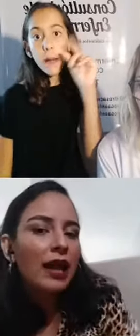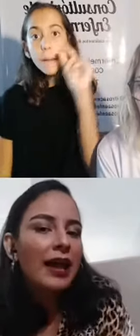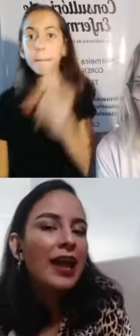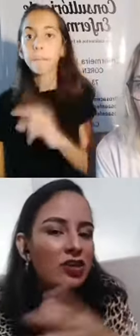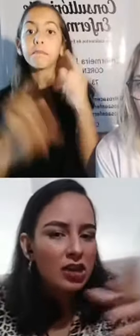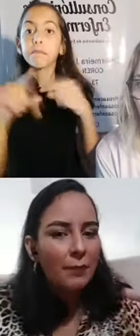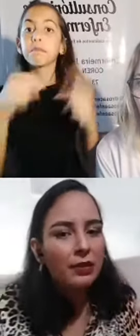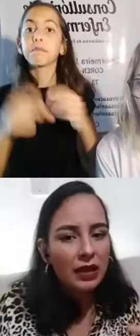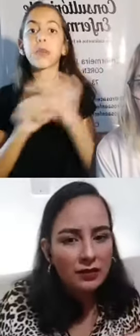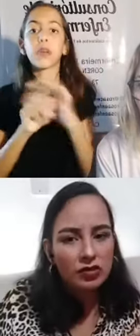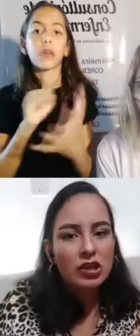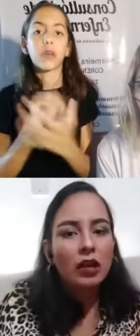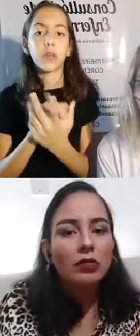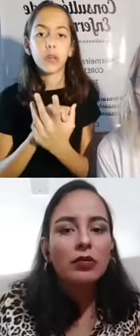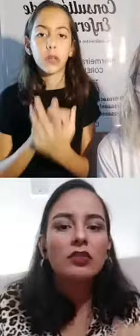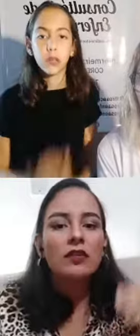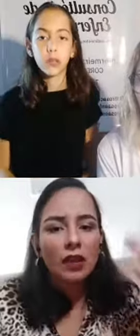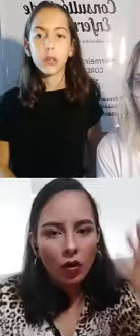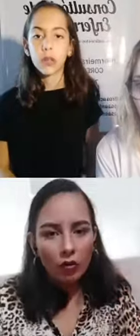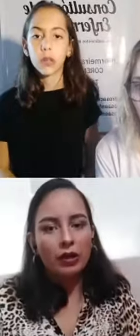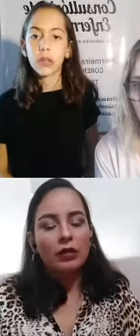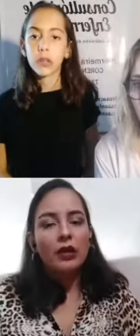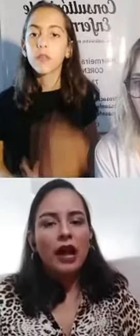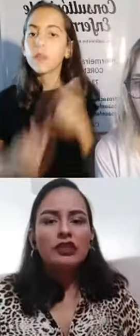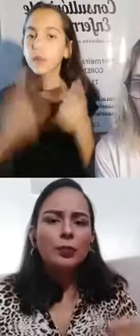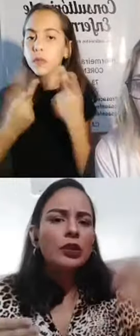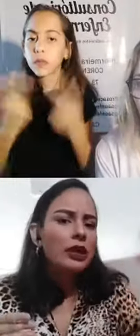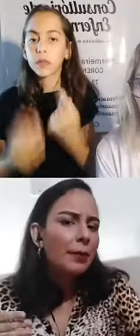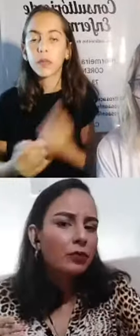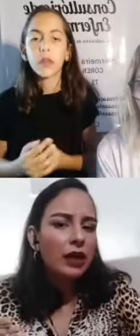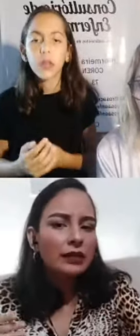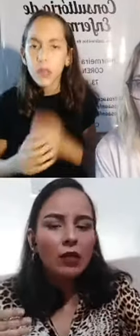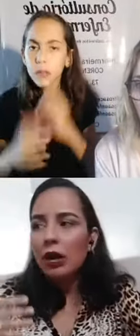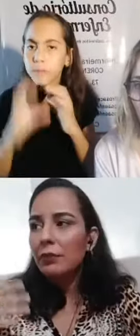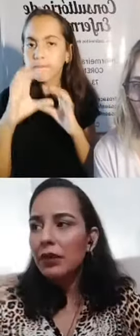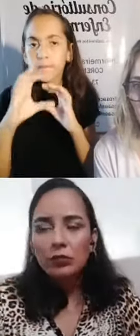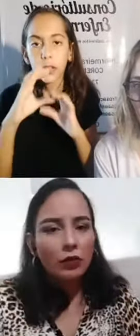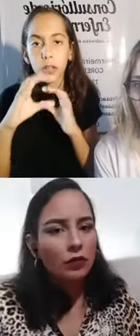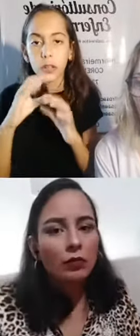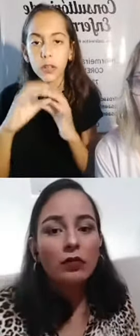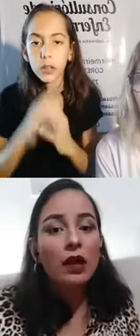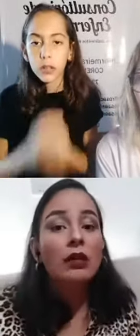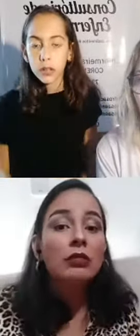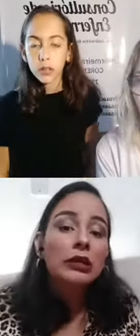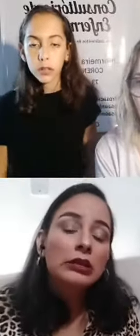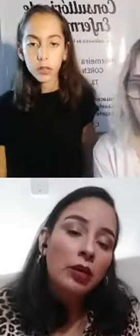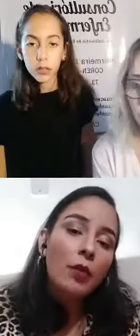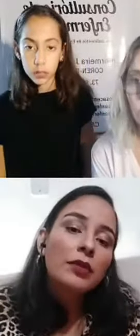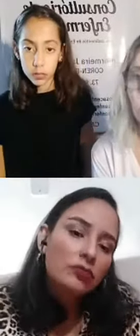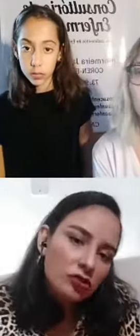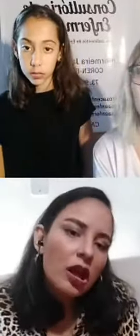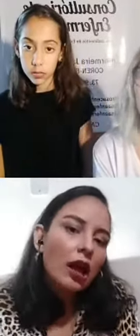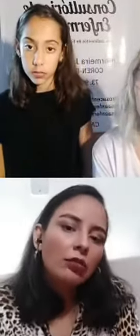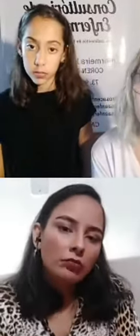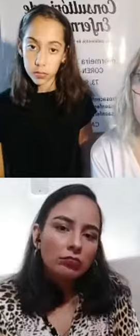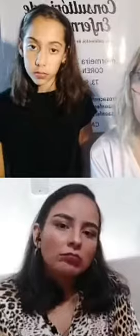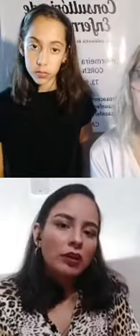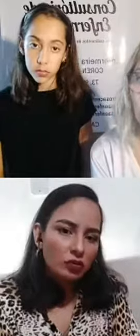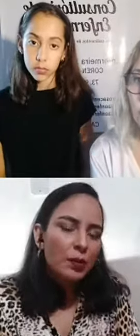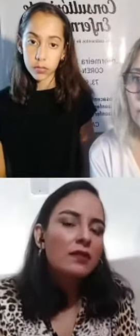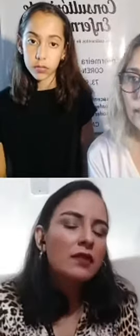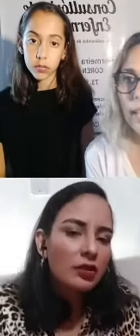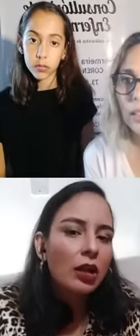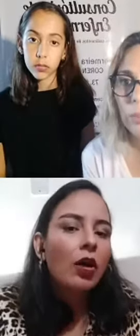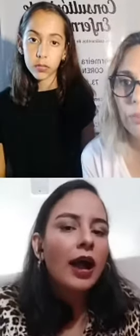momento da rede abrir esses diálogos e dizer, olha, a gente poderia apontar tal caminho, tal solução. Então, é um momento de diálogo. A